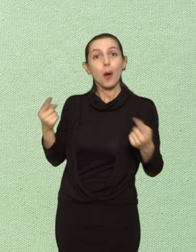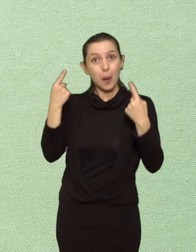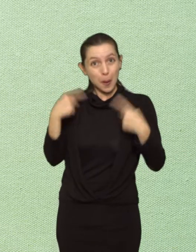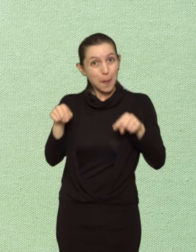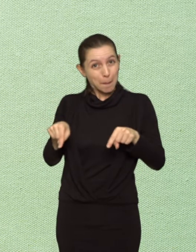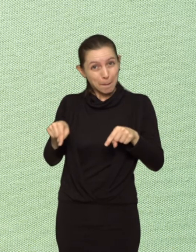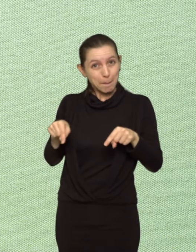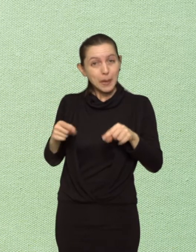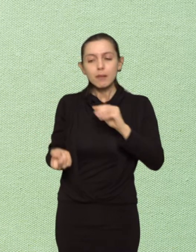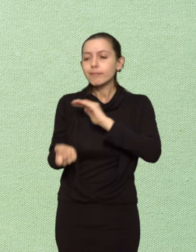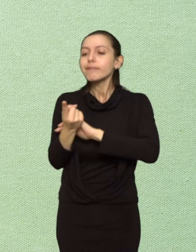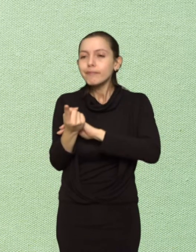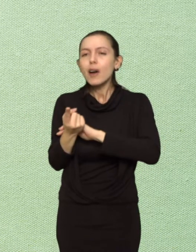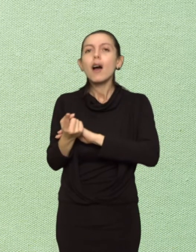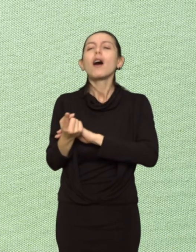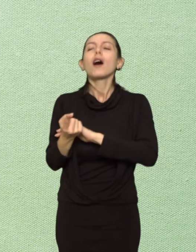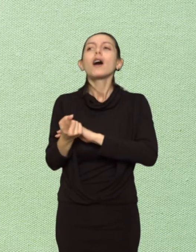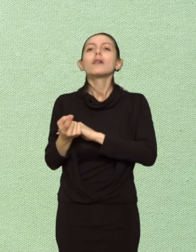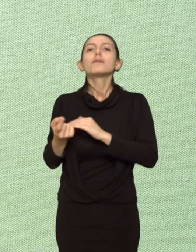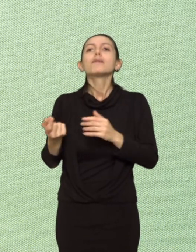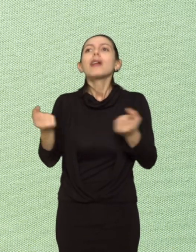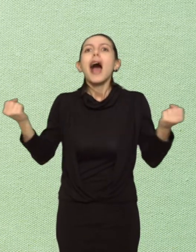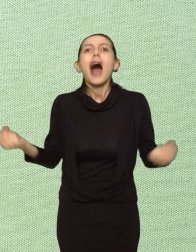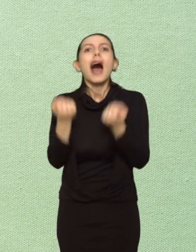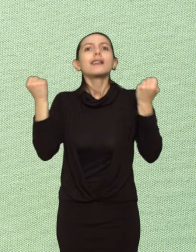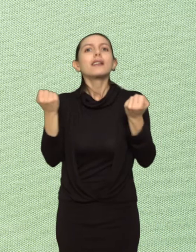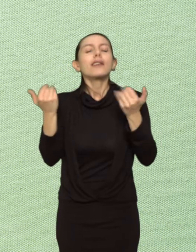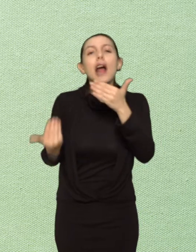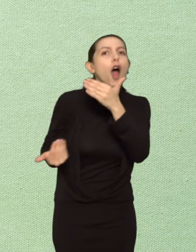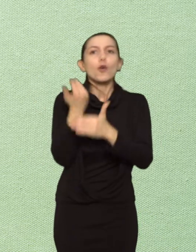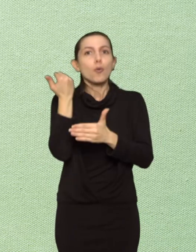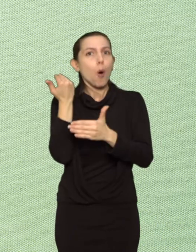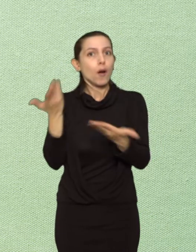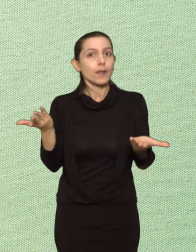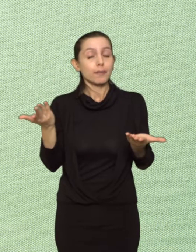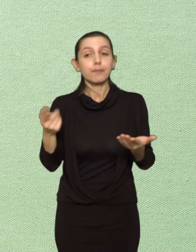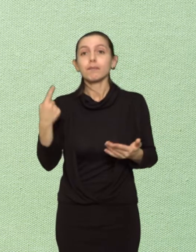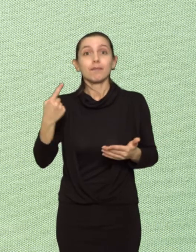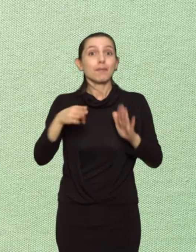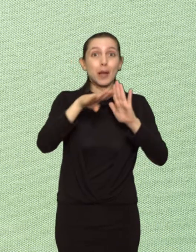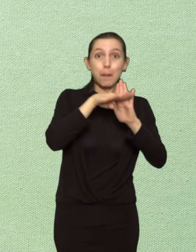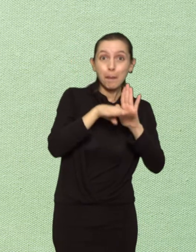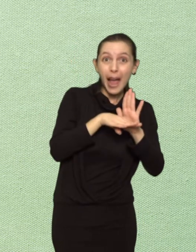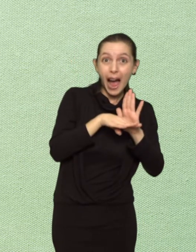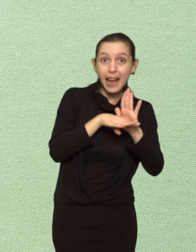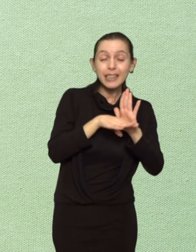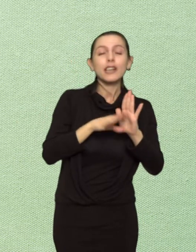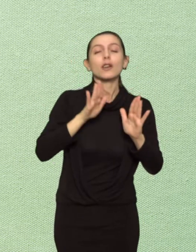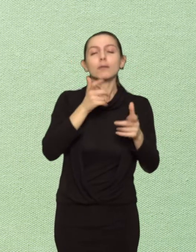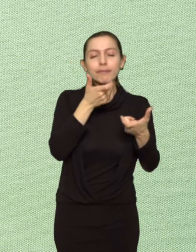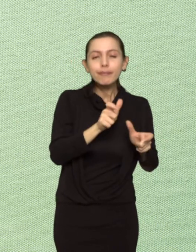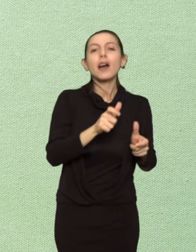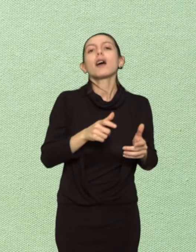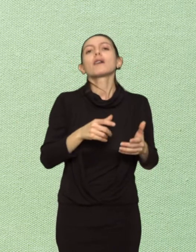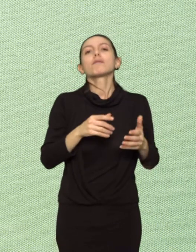realtà delle attività nuove, che sono i piani di applicazione della convenzione, i